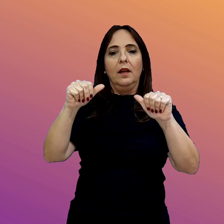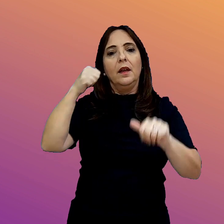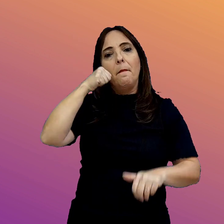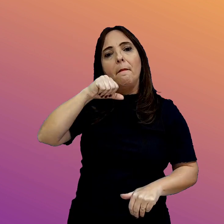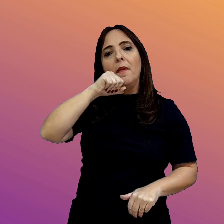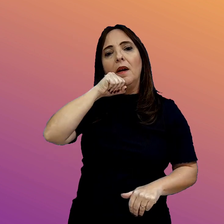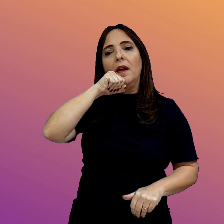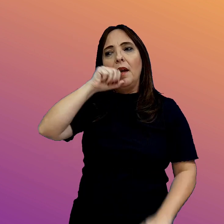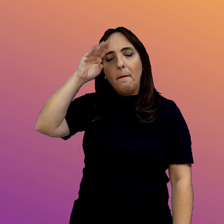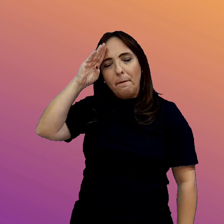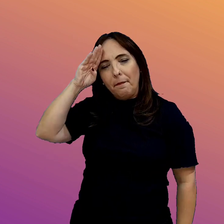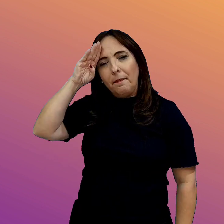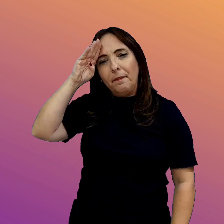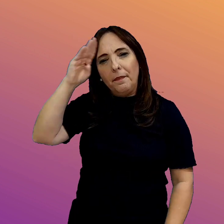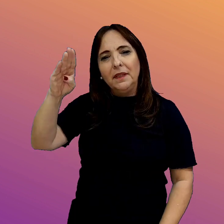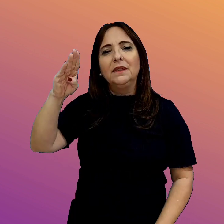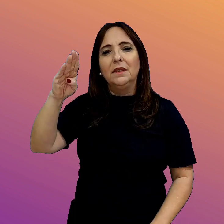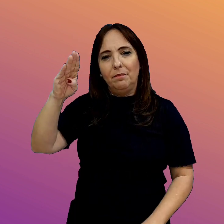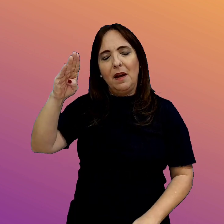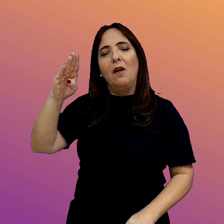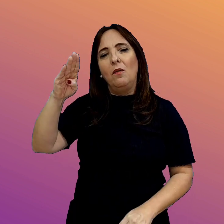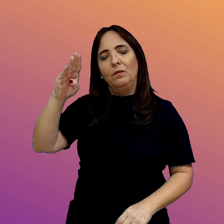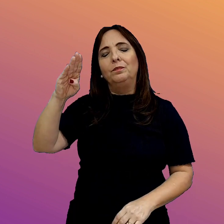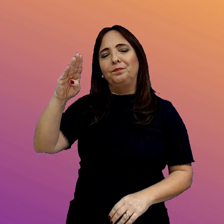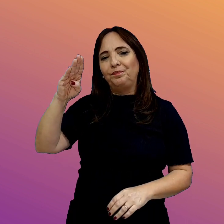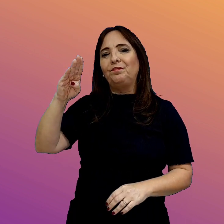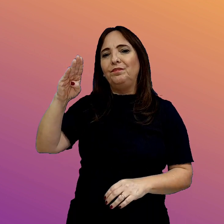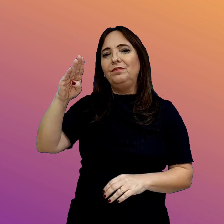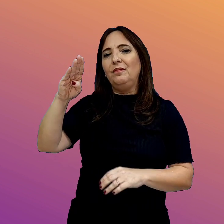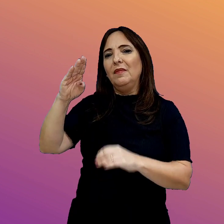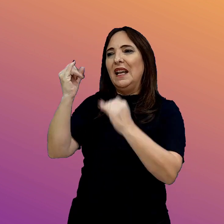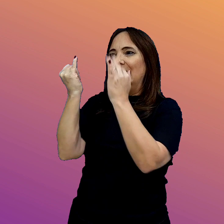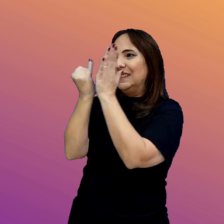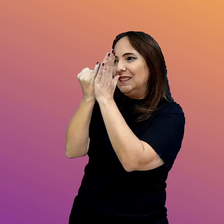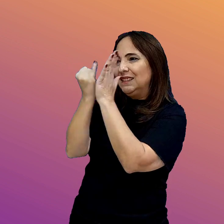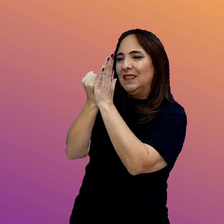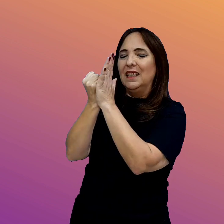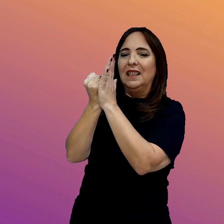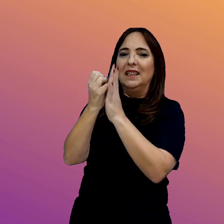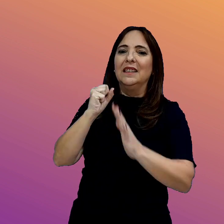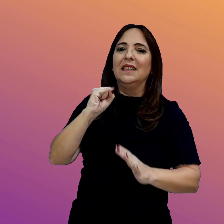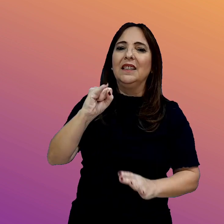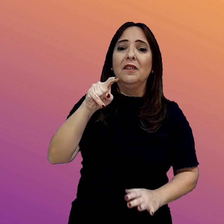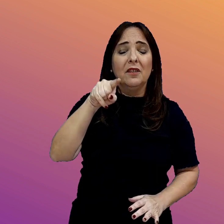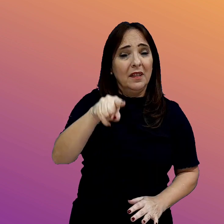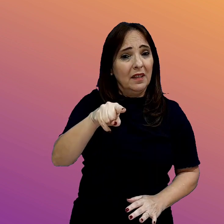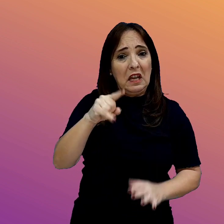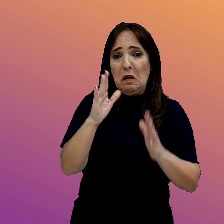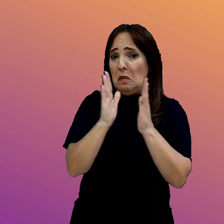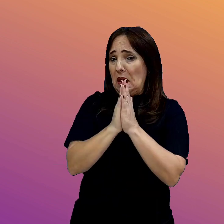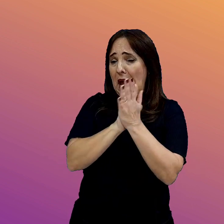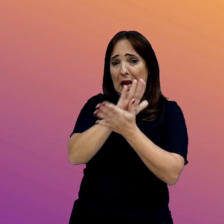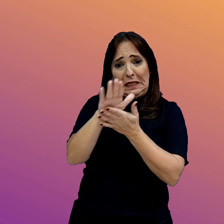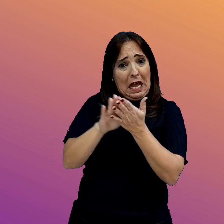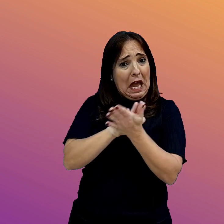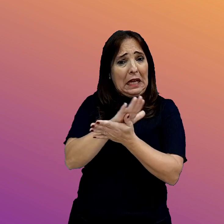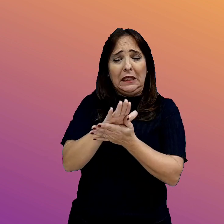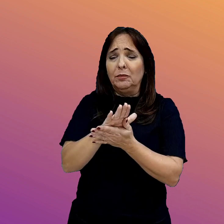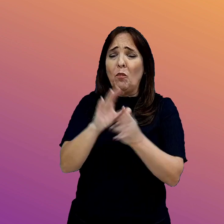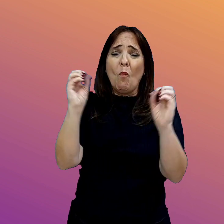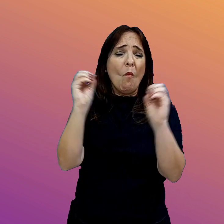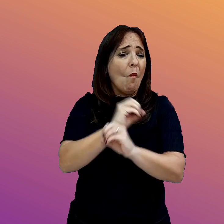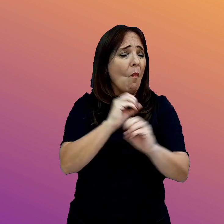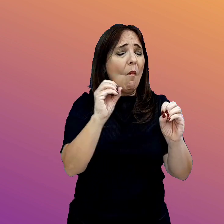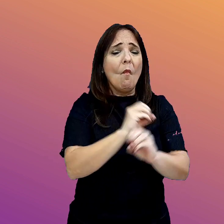se você não orar pelos seus filhos, ninguém vai fazer isso. Então você tem que se posicionar, tem que ser firme